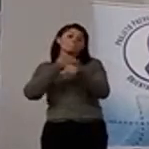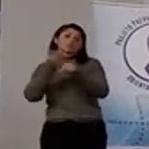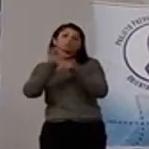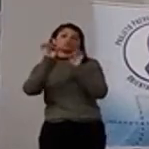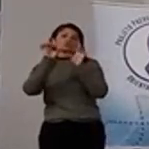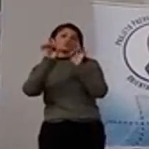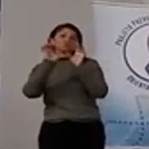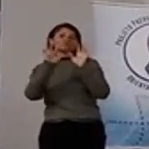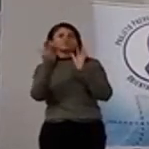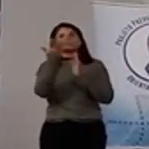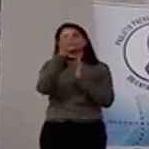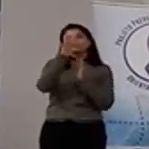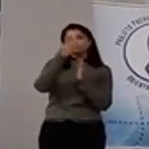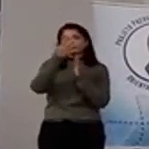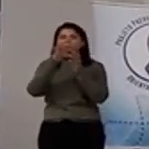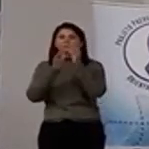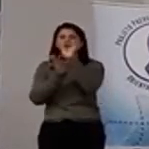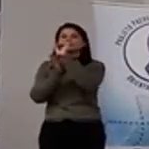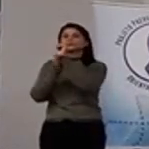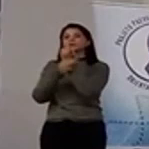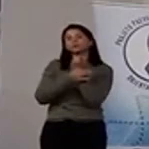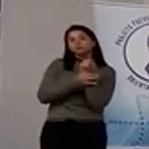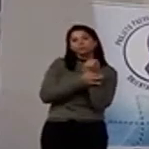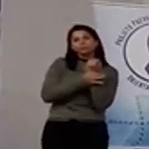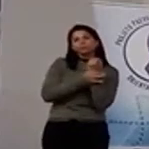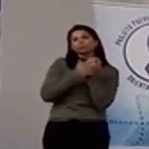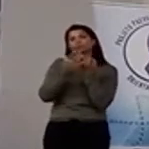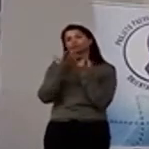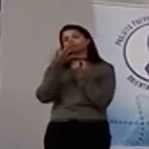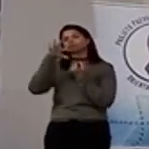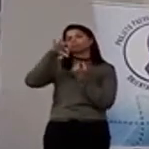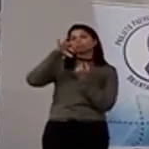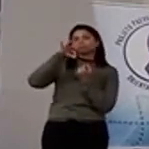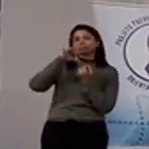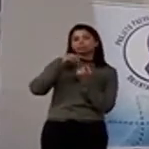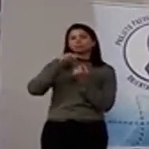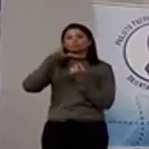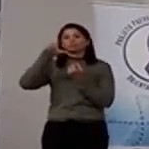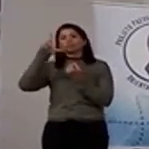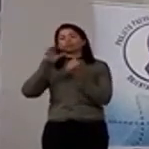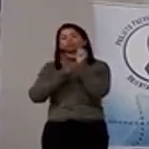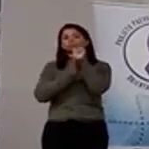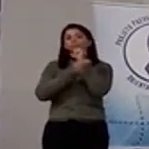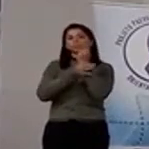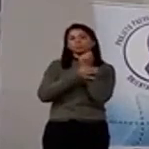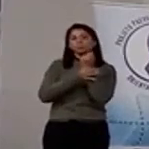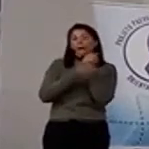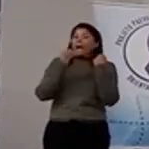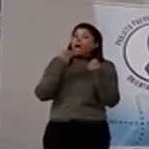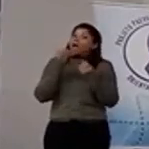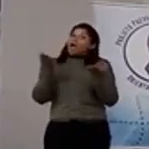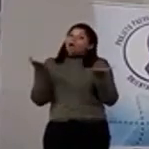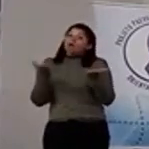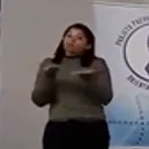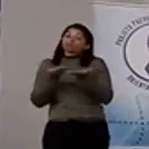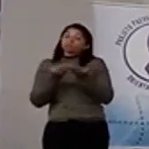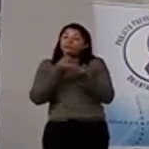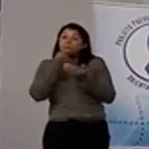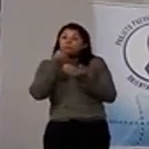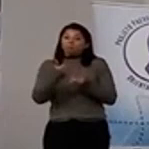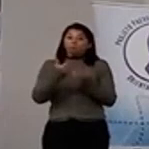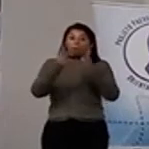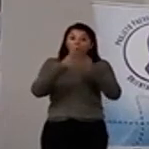seguro, certo? Inclusive até doses um pouco altas, razoavelmente seguro. Agora, em termos de eficácia, ele é bem menos do que a gente